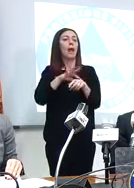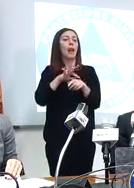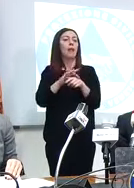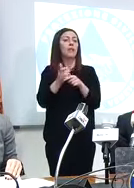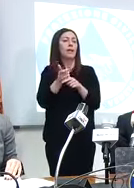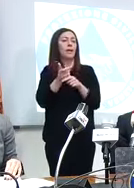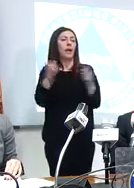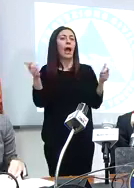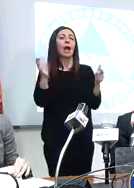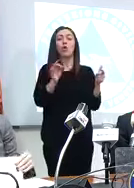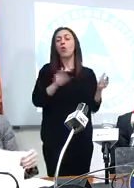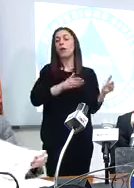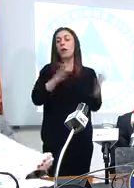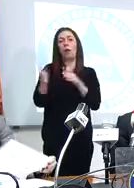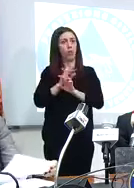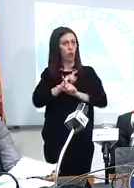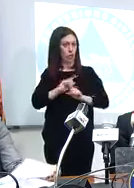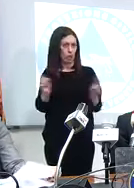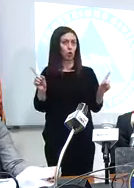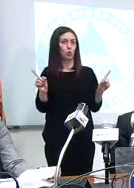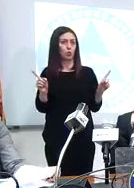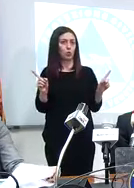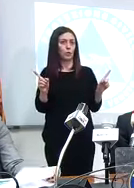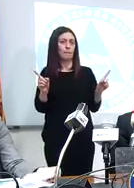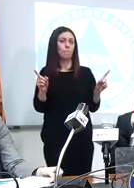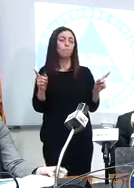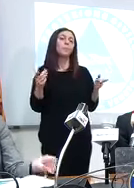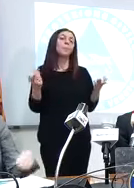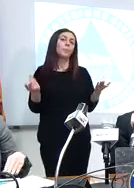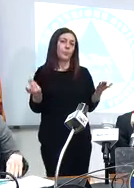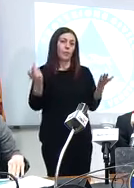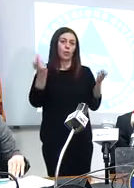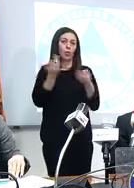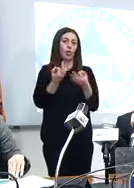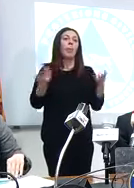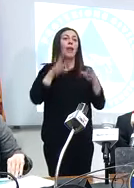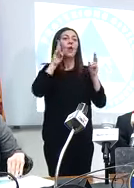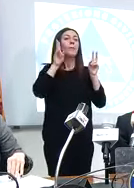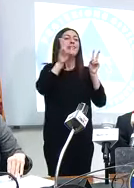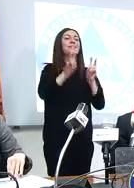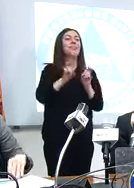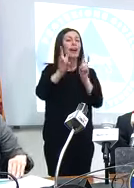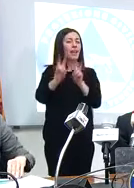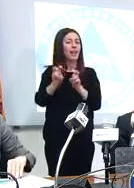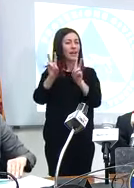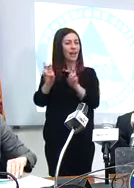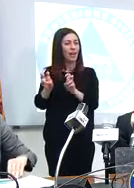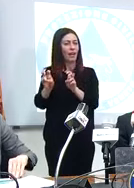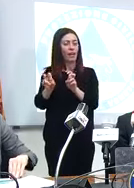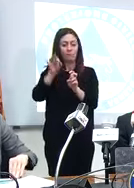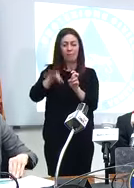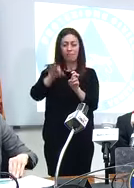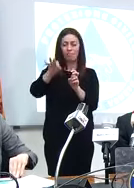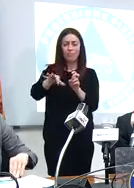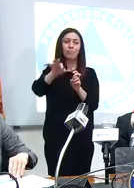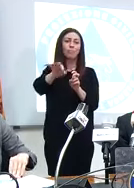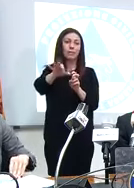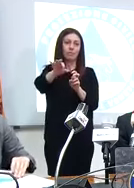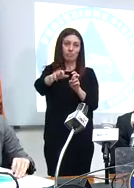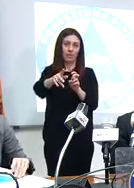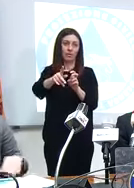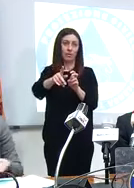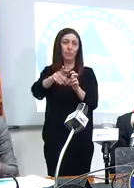e troviamo in tutte le situazioni. Lo screening periodico rileva queste persone che ci sono all'interno